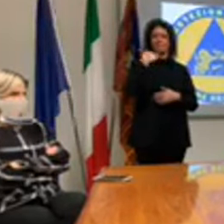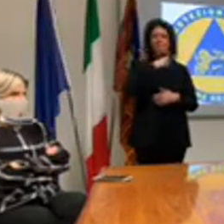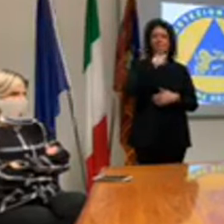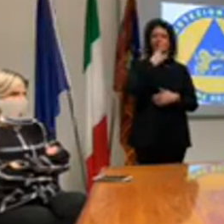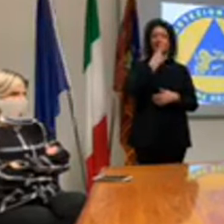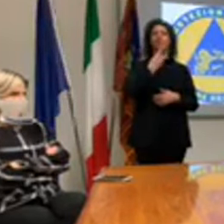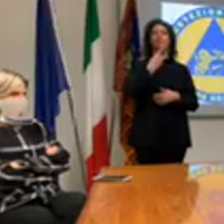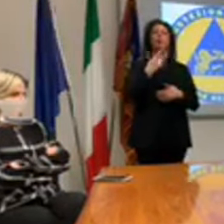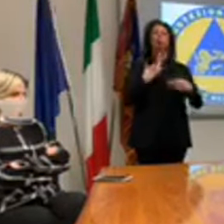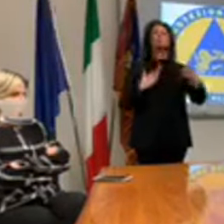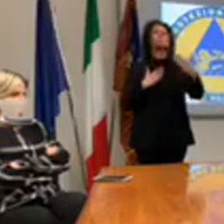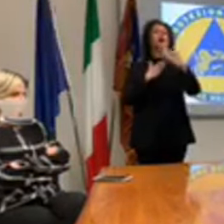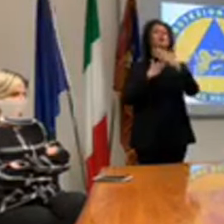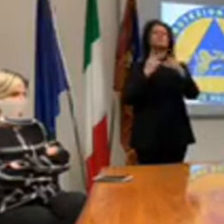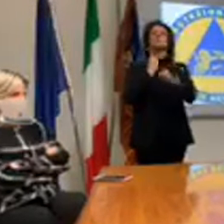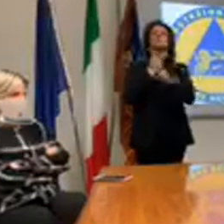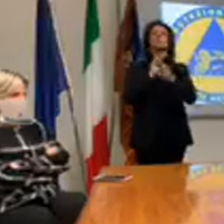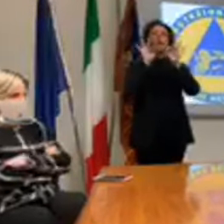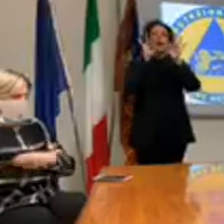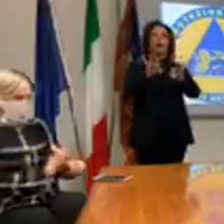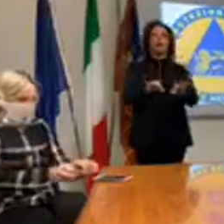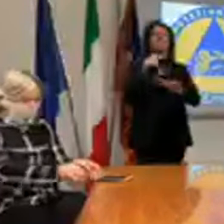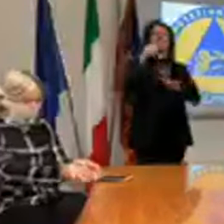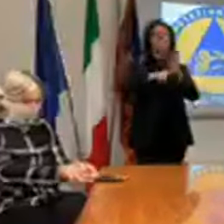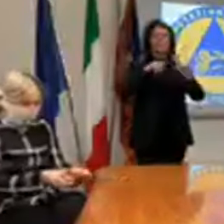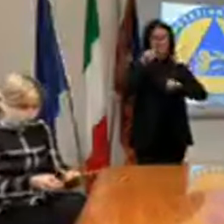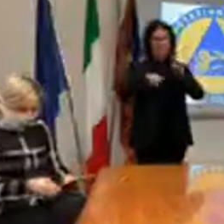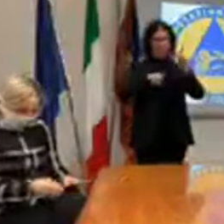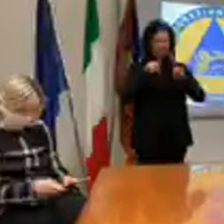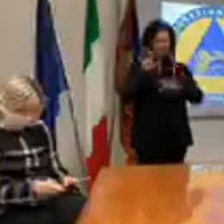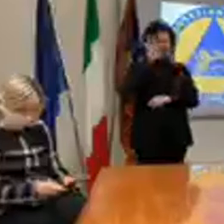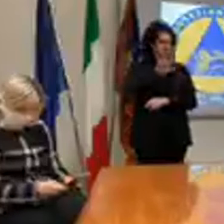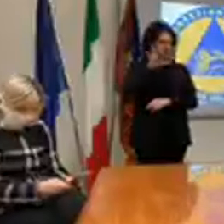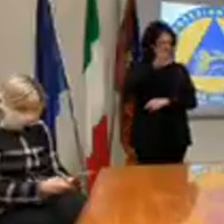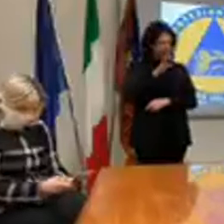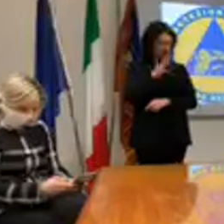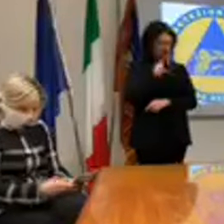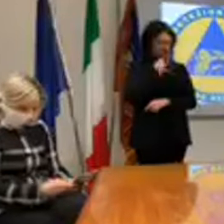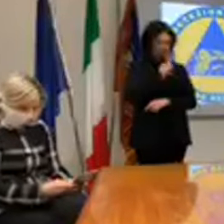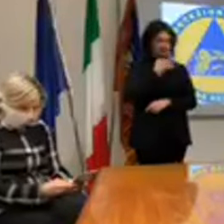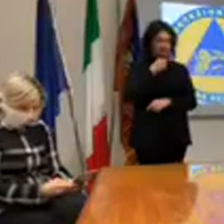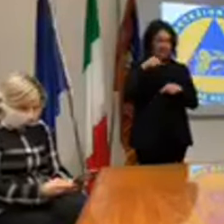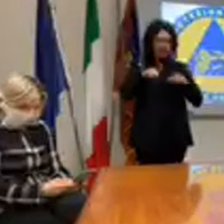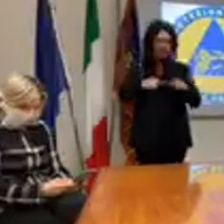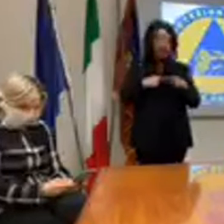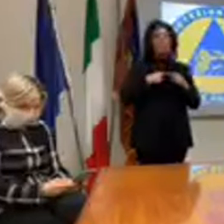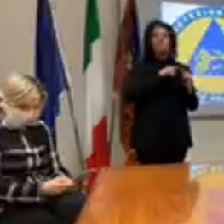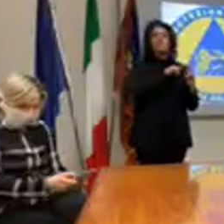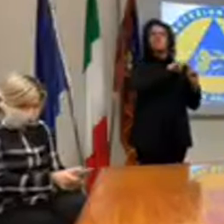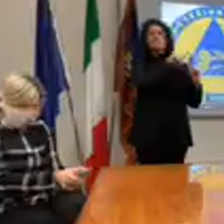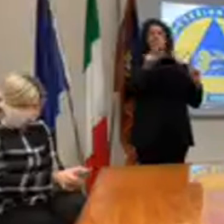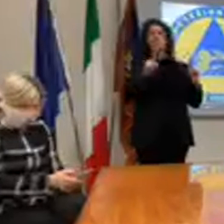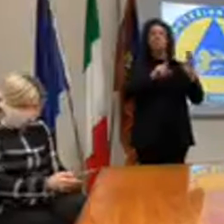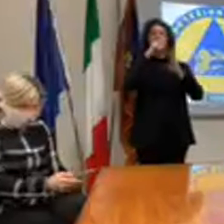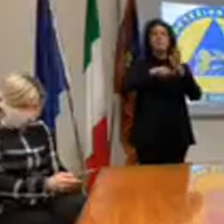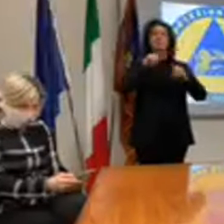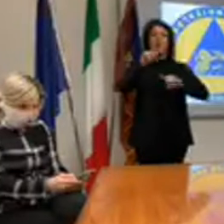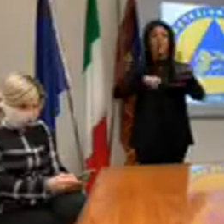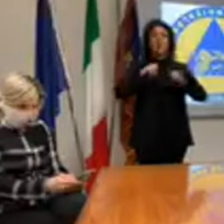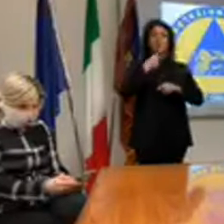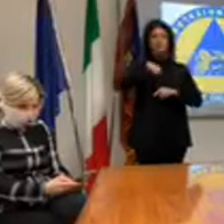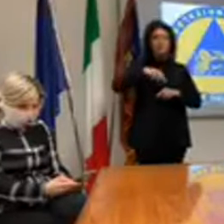metà aprile, quindi purtroppo, se non sbaglio, di qui a metà aprile dobbiamo attenderci una impennata ulteriore